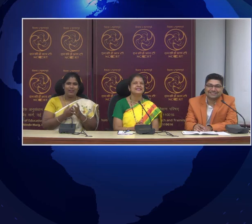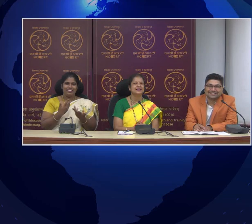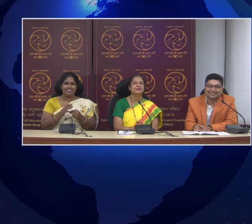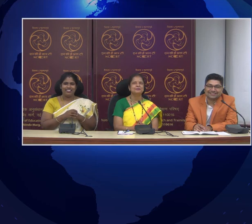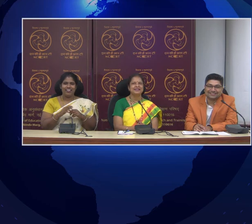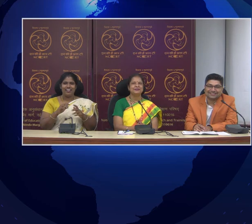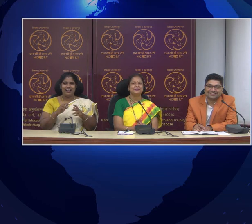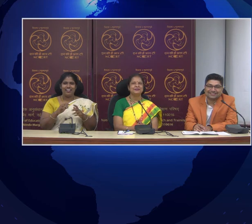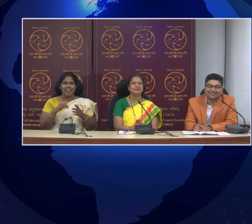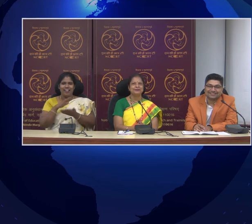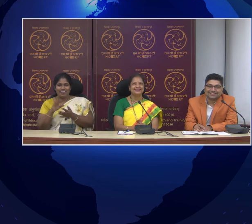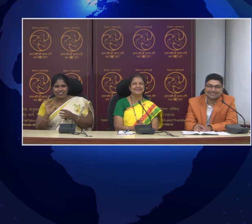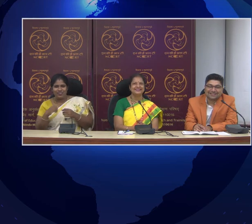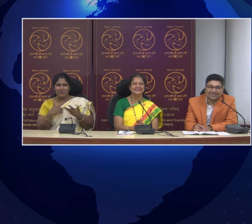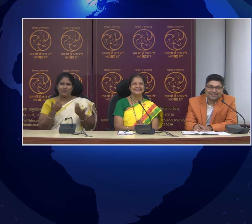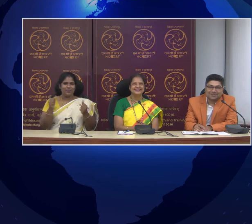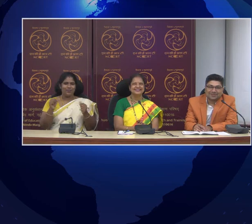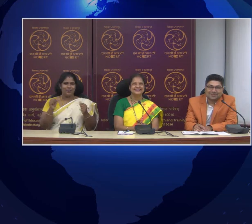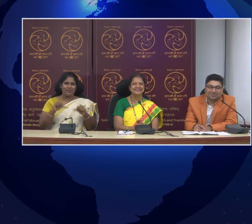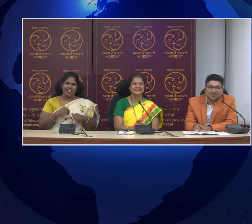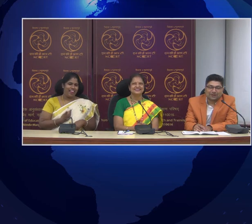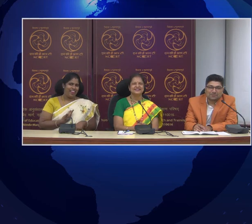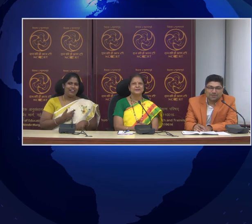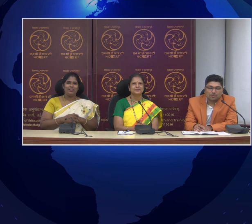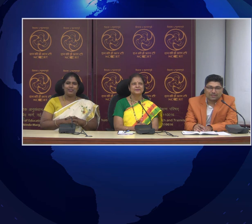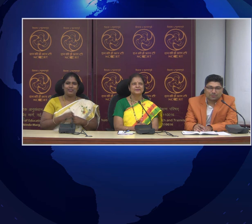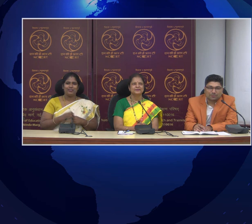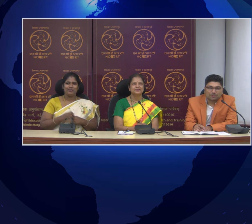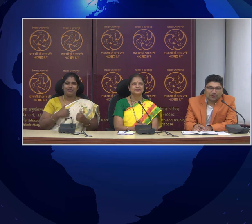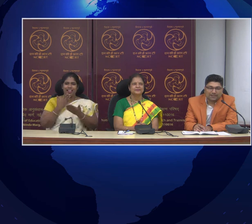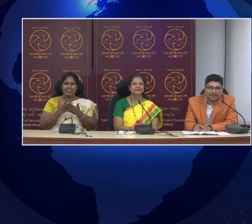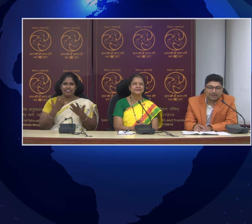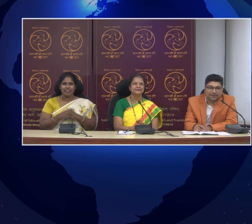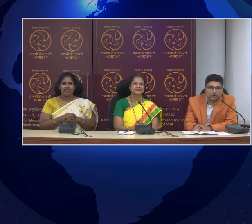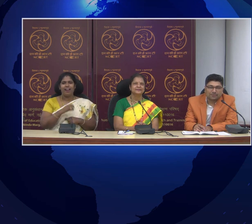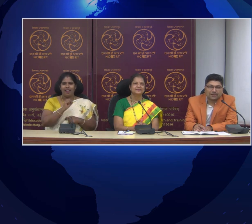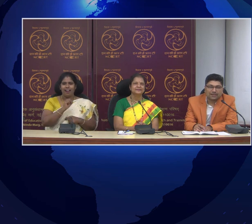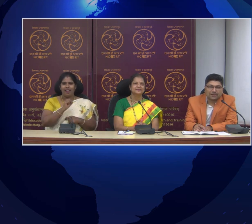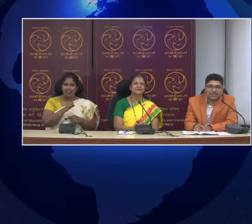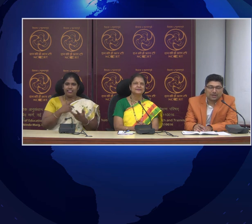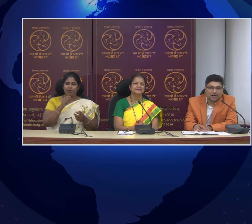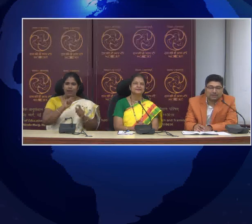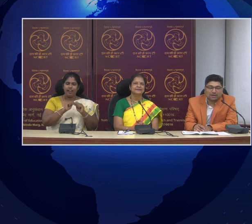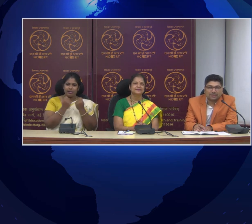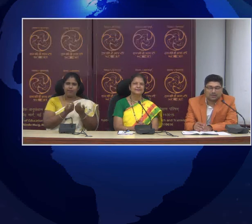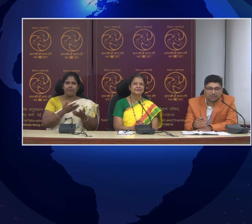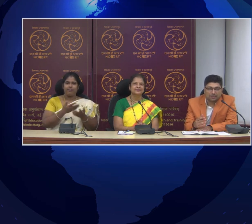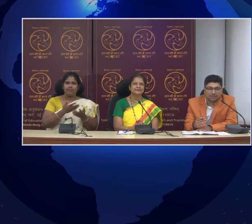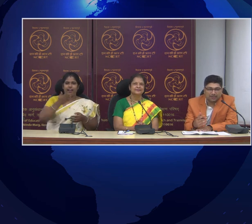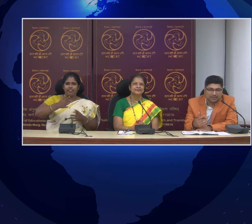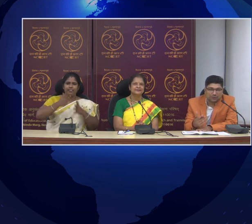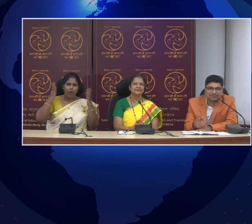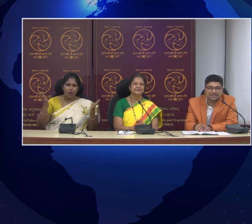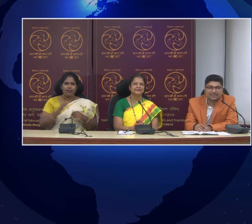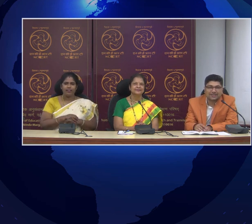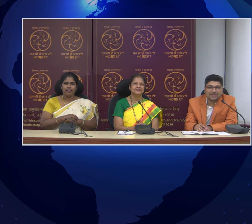ISLRTC के सहयोग के भी नहीं हो पाएंगे। बहुत धन्यवाद। बिल्कुल, और आपकी टीम को भी सर बहुत सारी ढेरों शुभकामनाएं, जो आगामी आपने हमारे